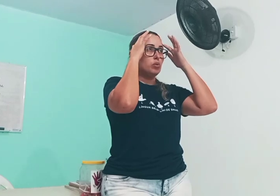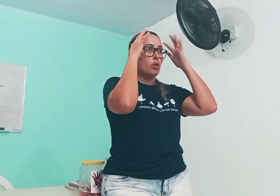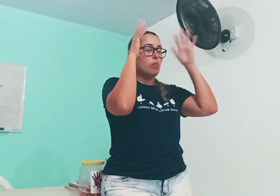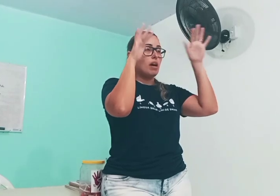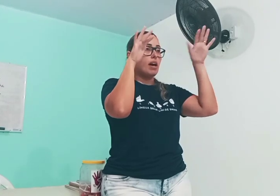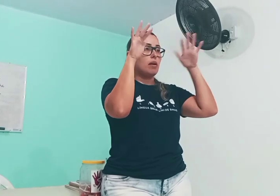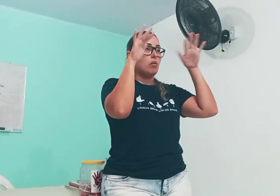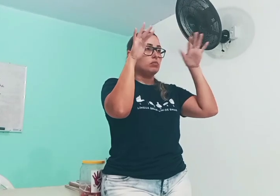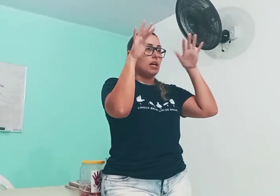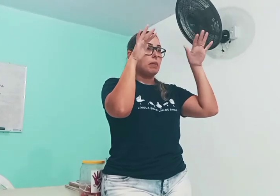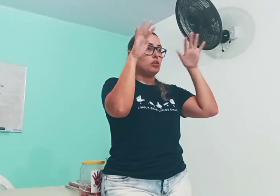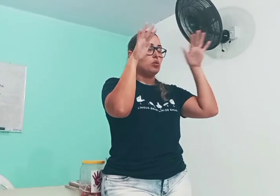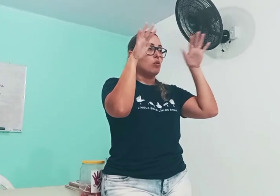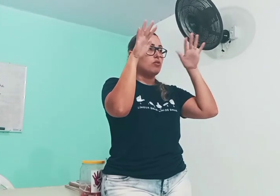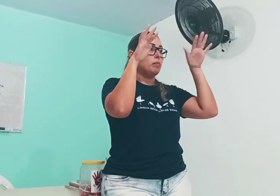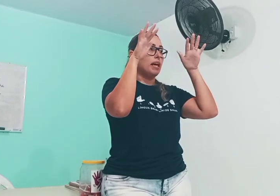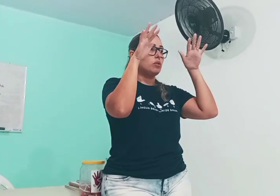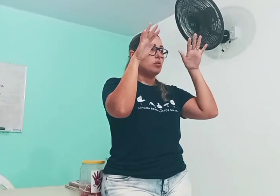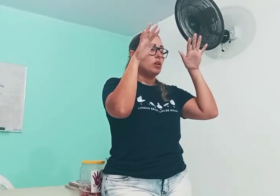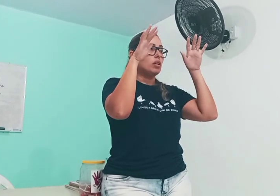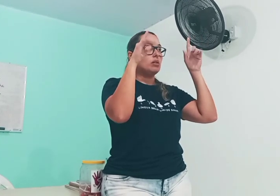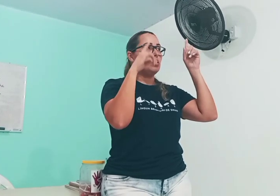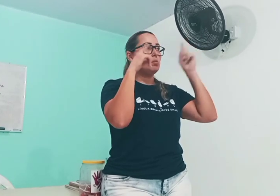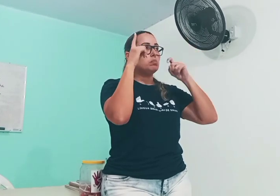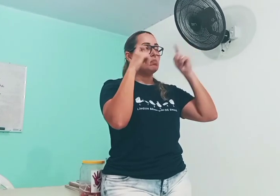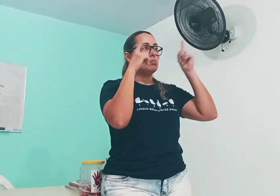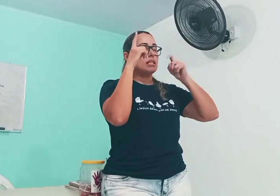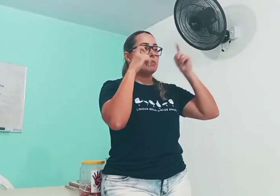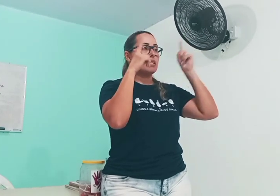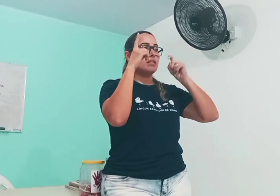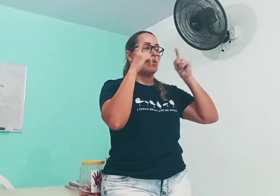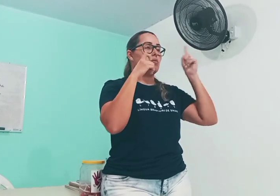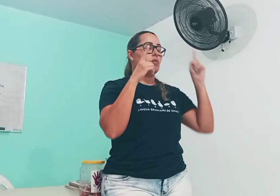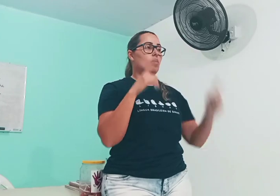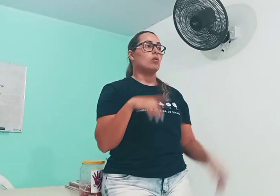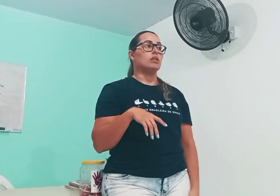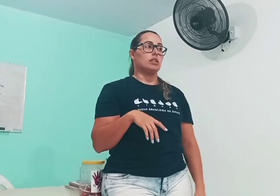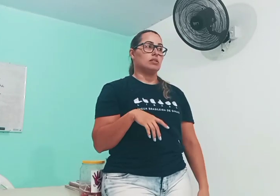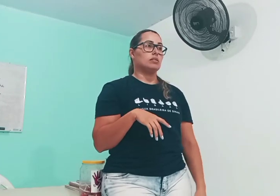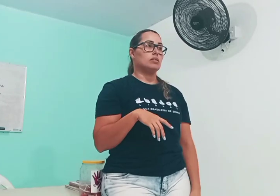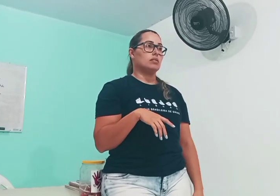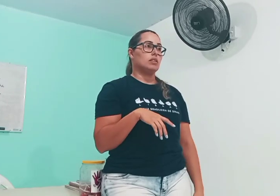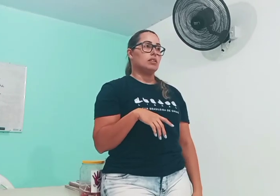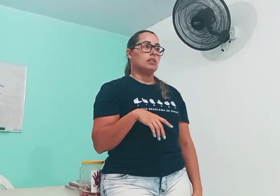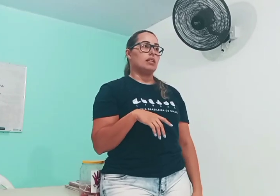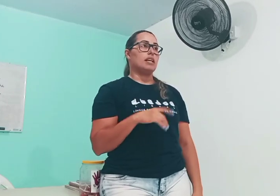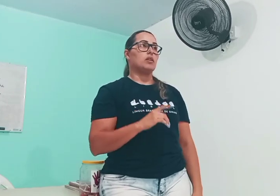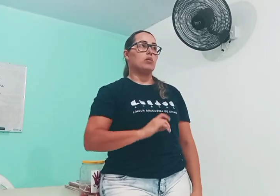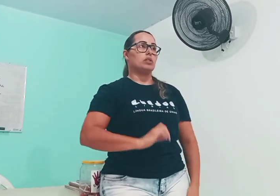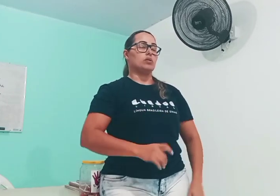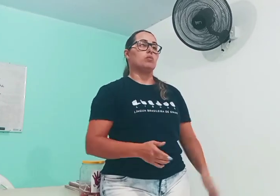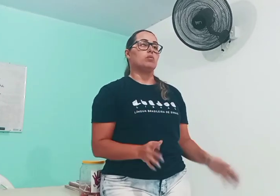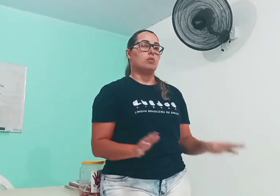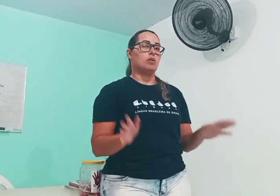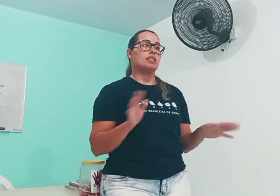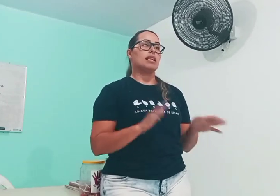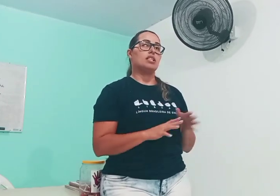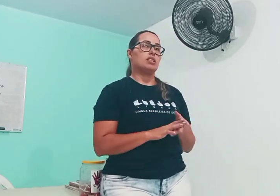mudou é, de repente, um movimento e uma expressão ou outra. Né? Então, assim, são coisas que a gente tem